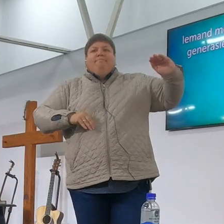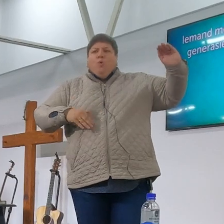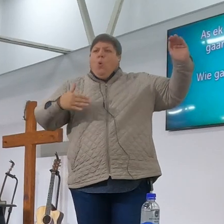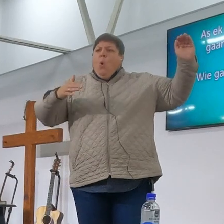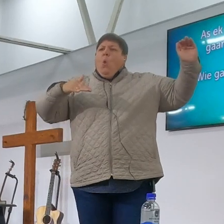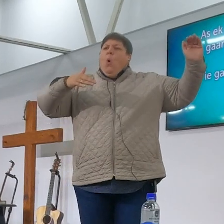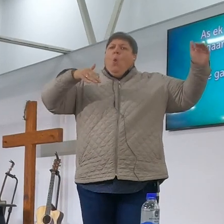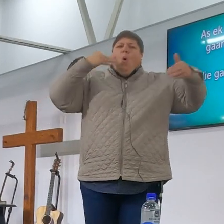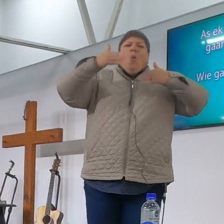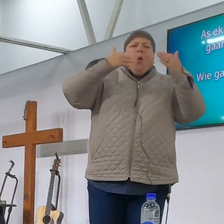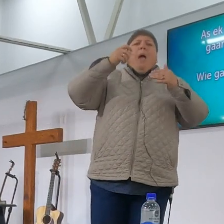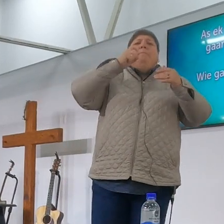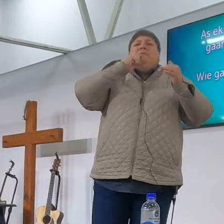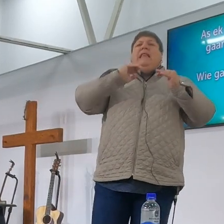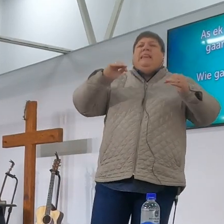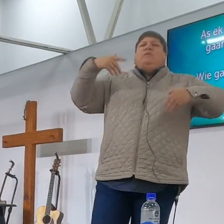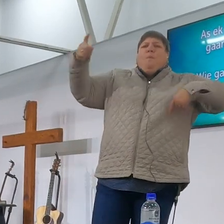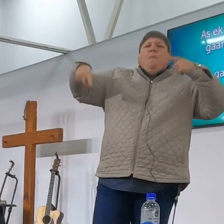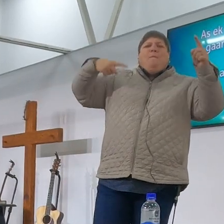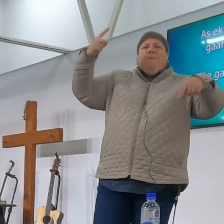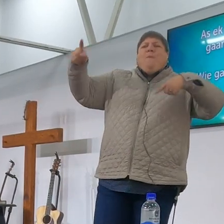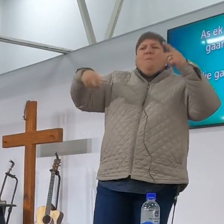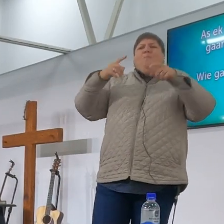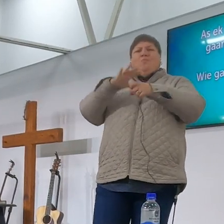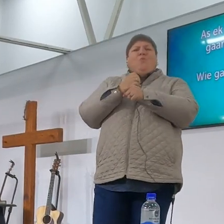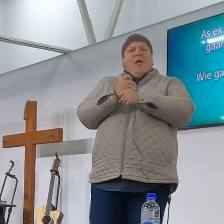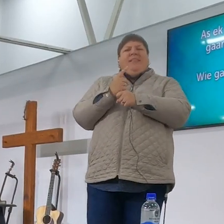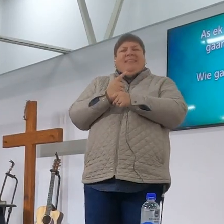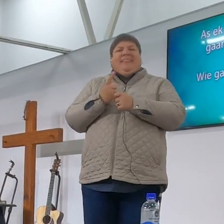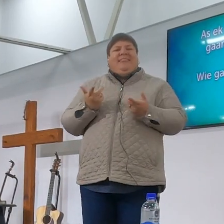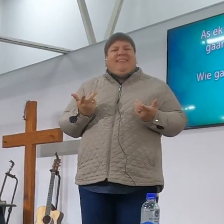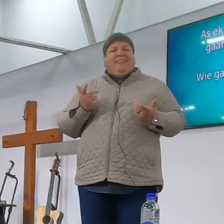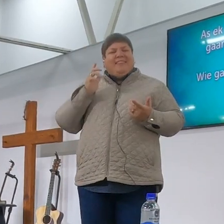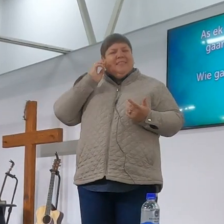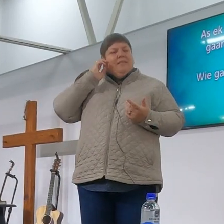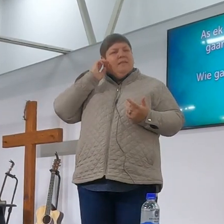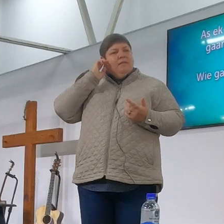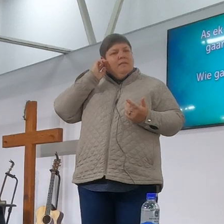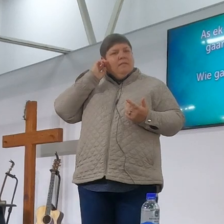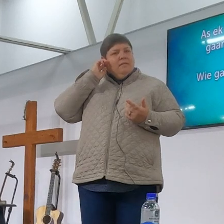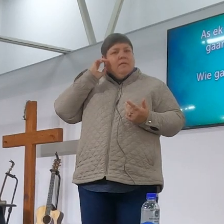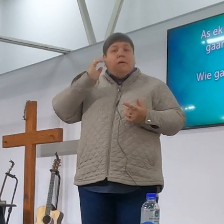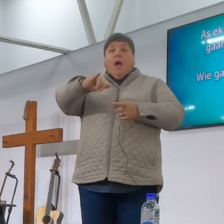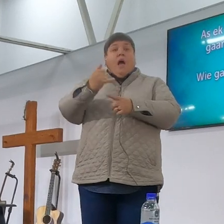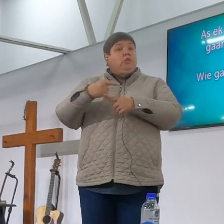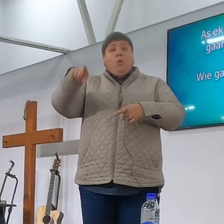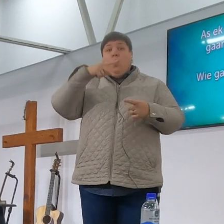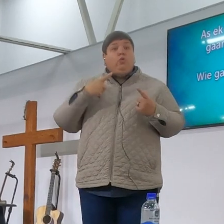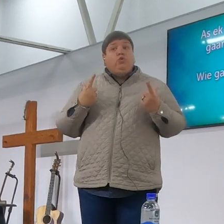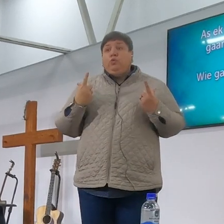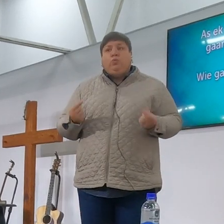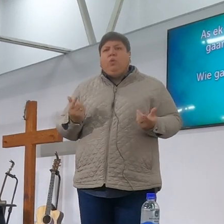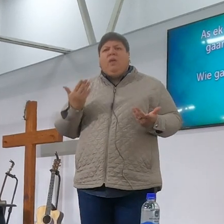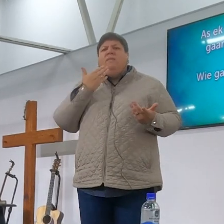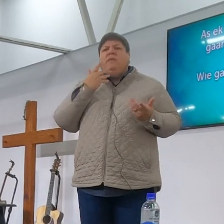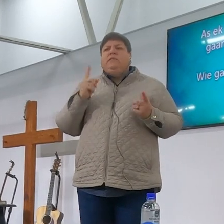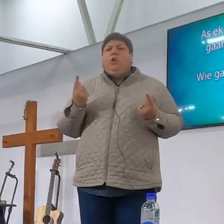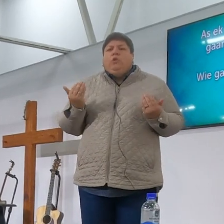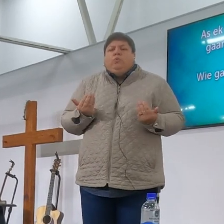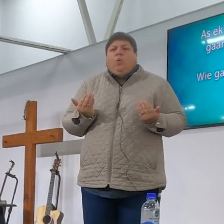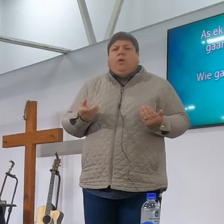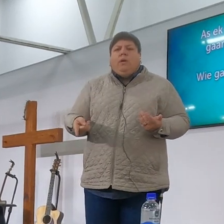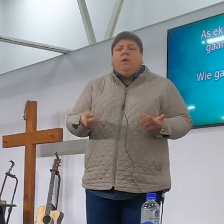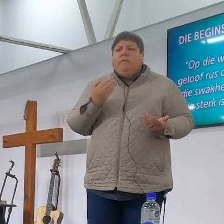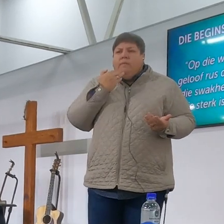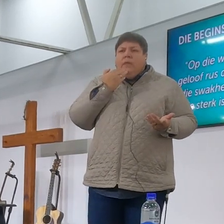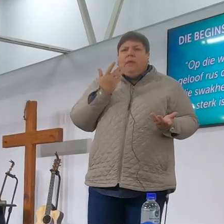dat ons hulle groot kan maak vir Jesus. En die vraag wat ek jou wil vra is, as ons dit nie gaan doen nie, wie dink julle gaan dit doen? Niemand